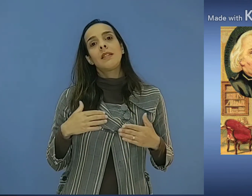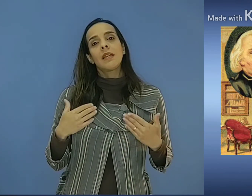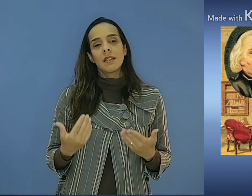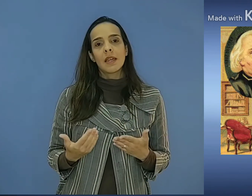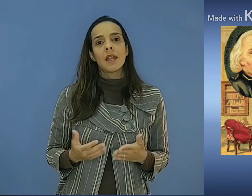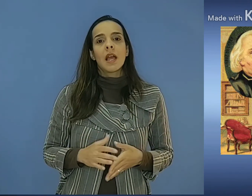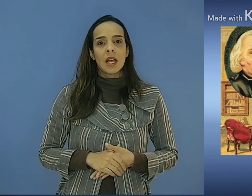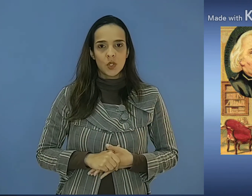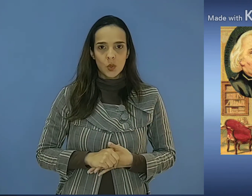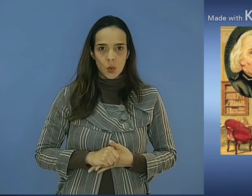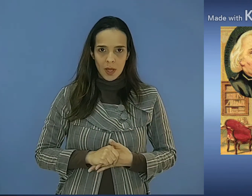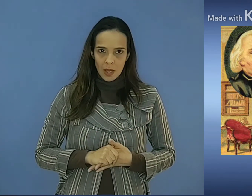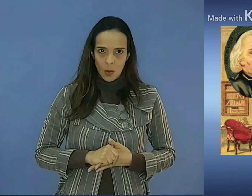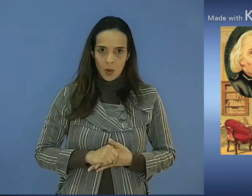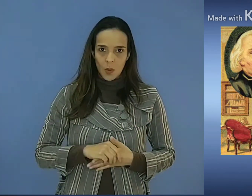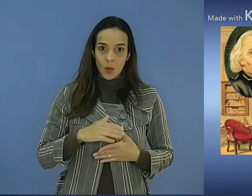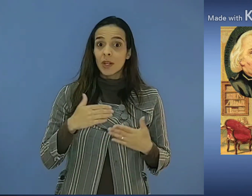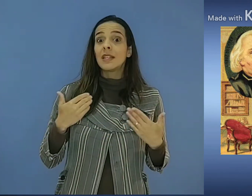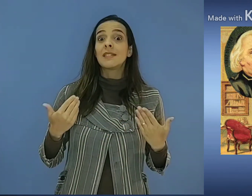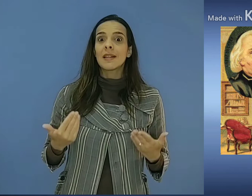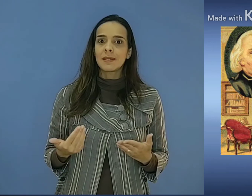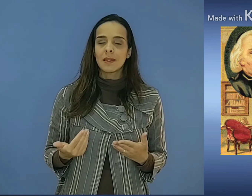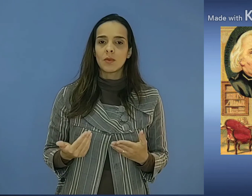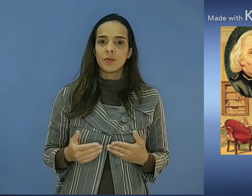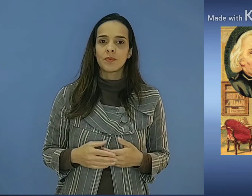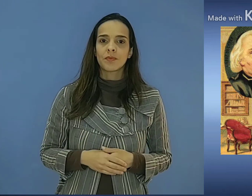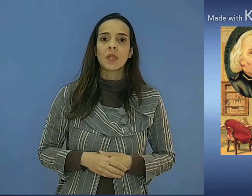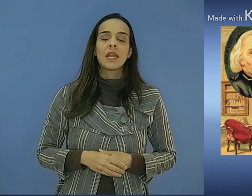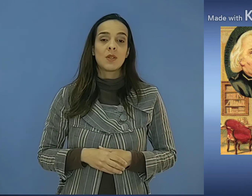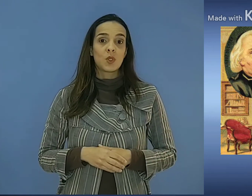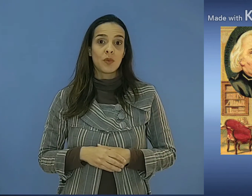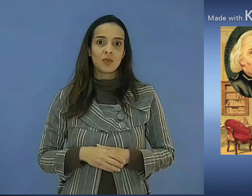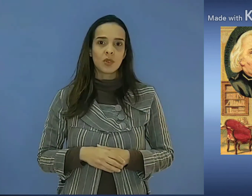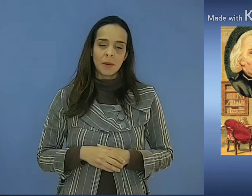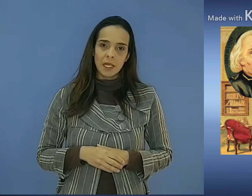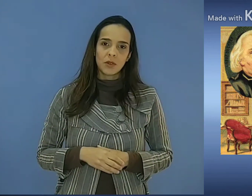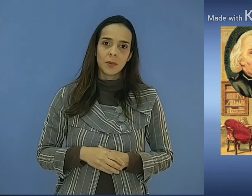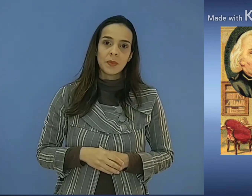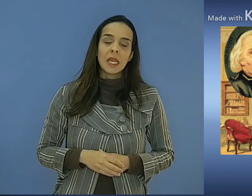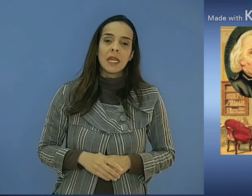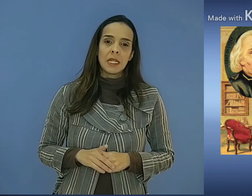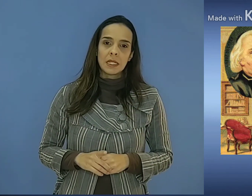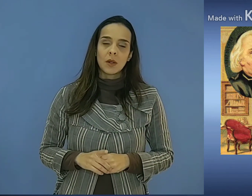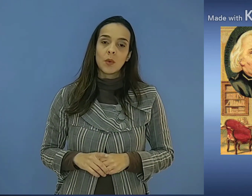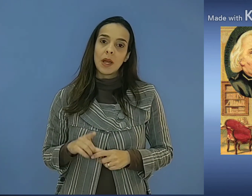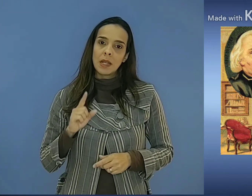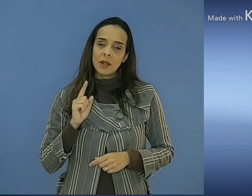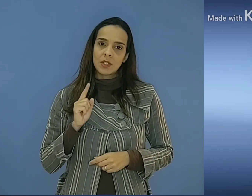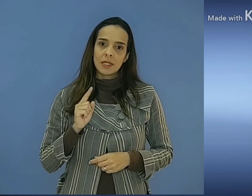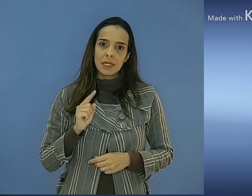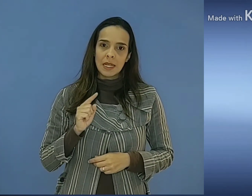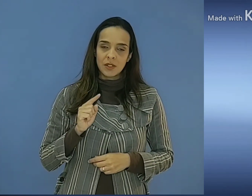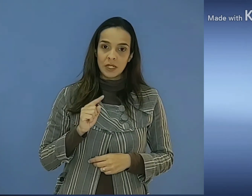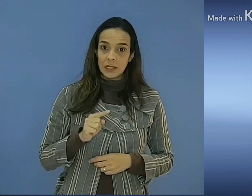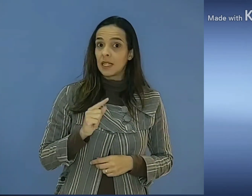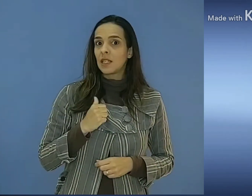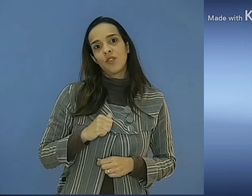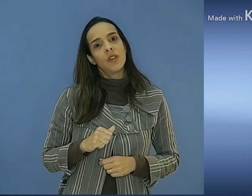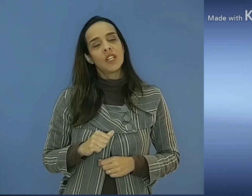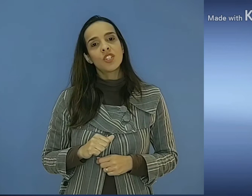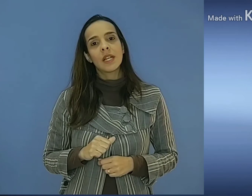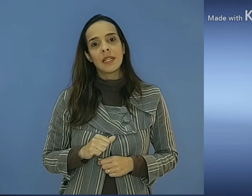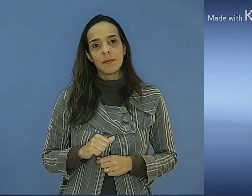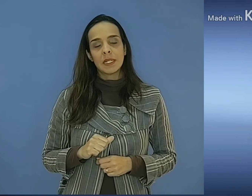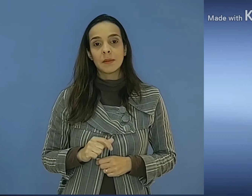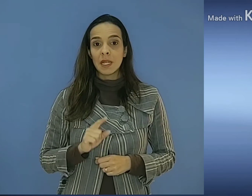sistematizar e entender a sua organização e o seu funcionamento. Então, a língua de sinais francesa